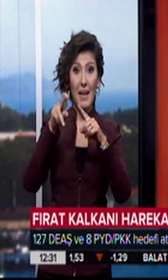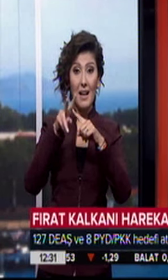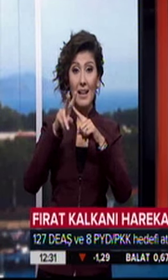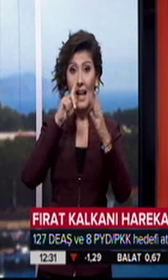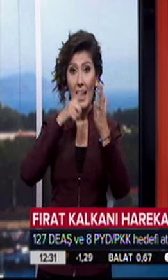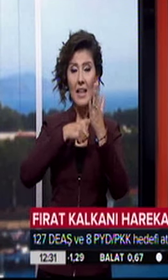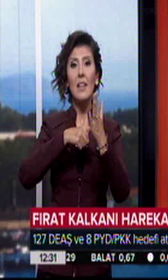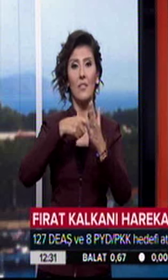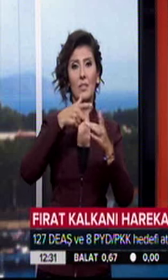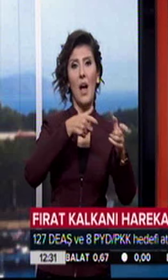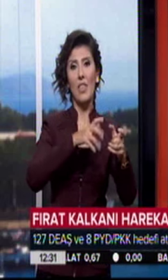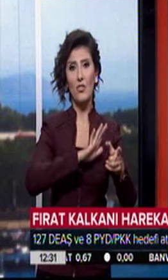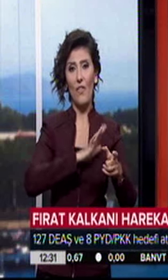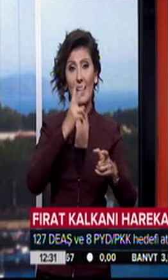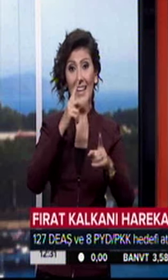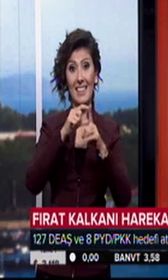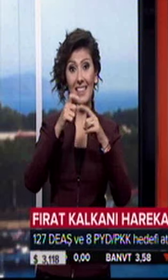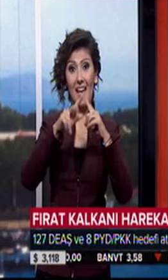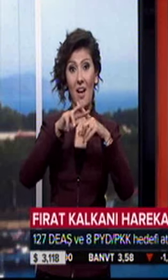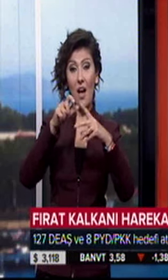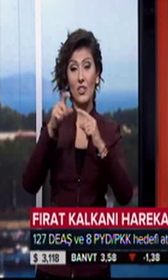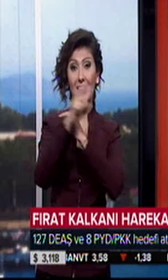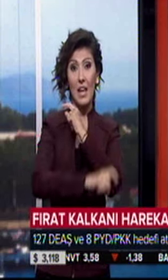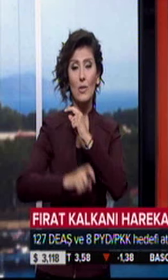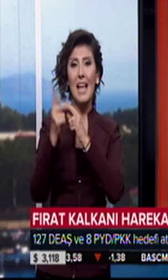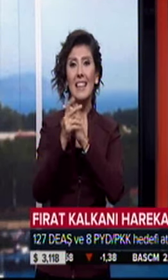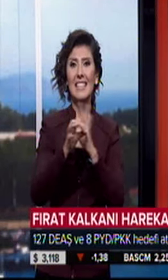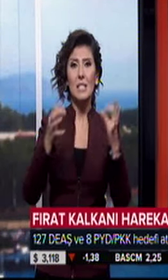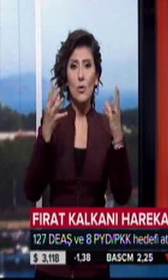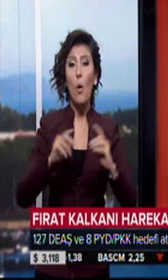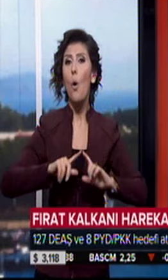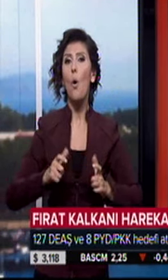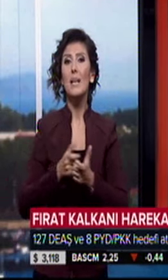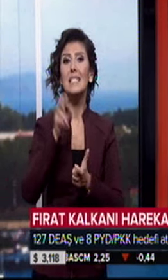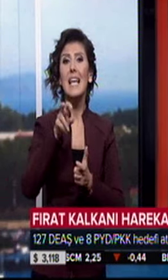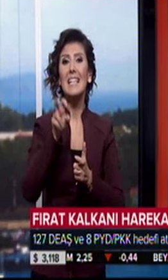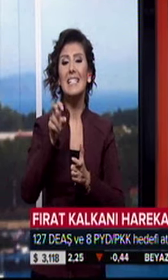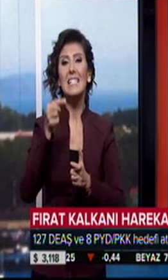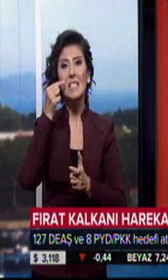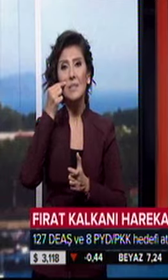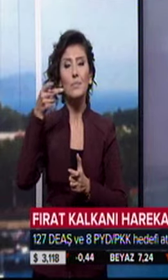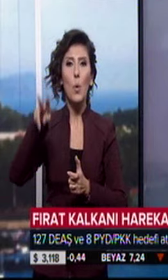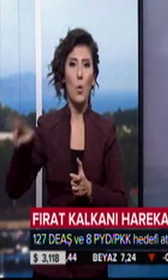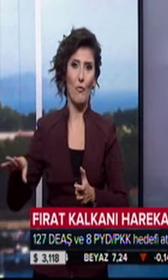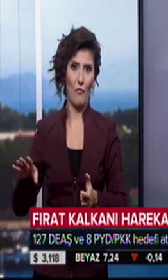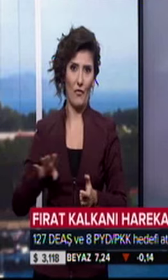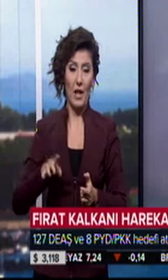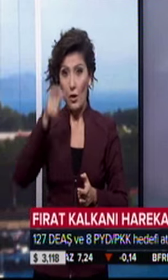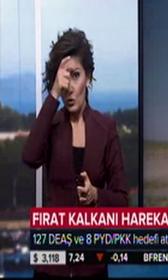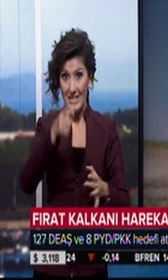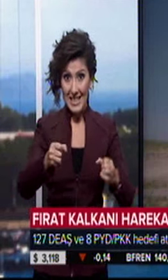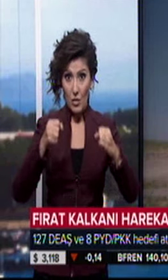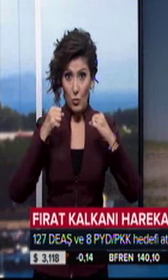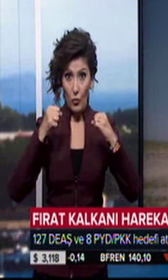alındı. 2 DEAŞ'lı terörist etkisiz hale getirilirken operasyonlarda 8 muhalif şehit oldu. Türk